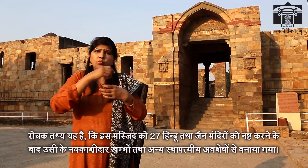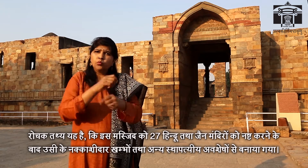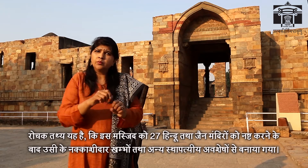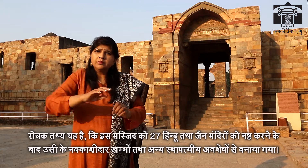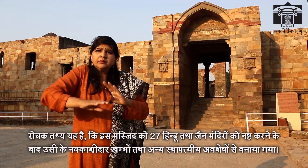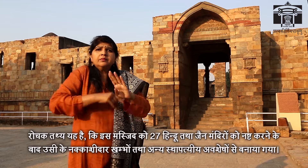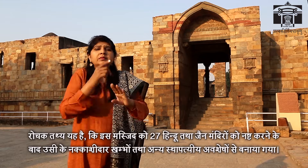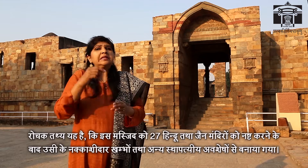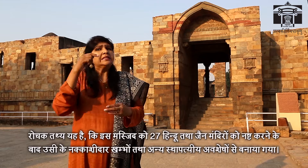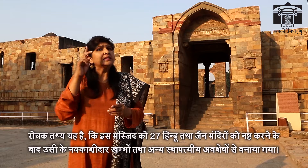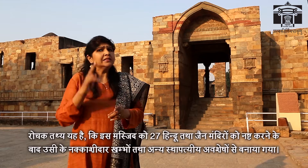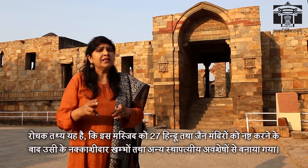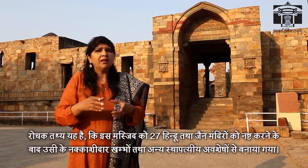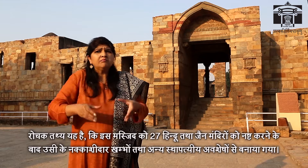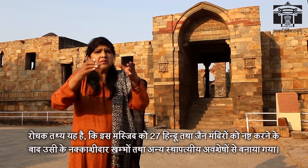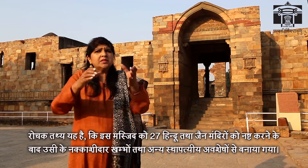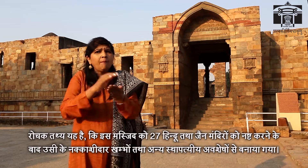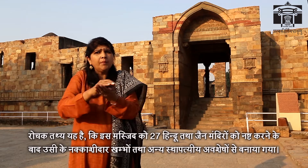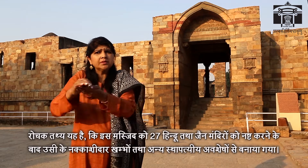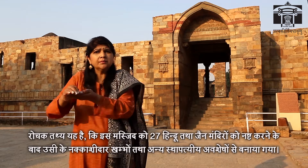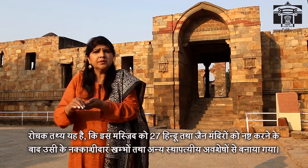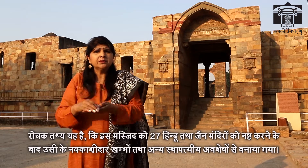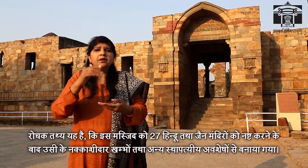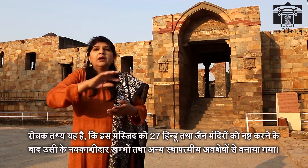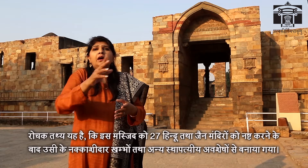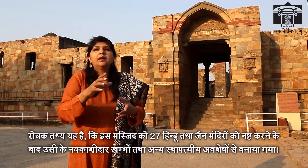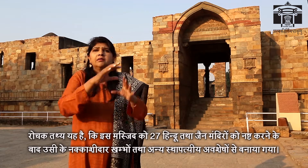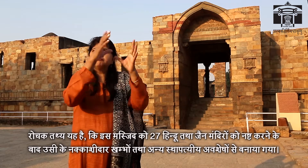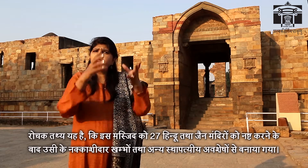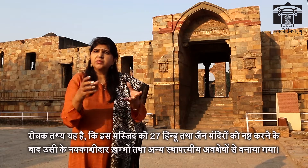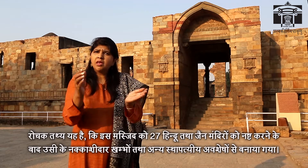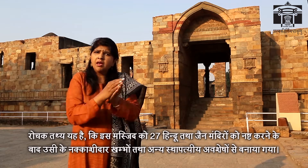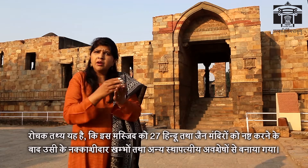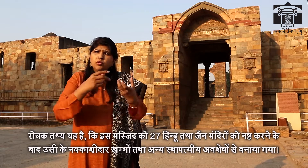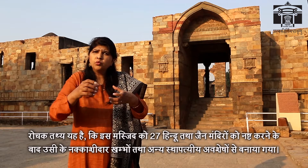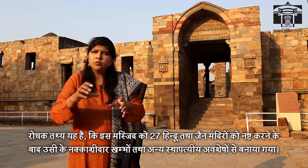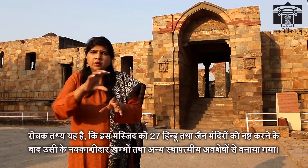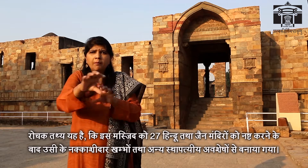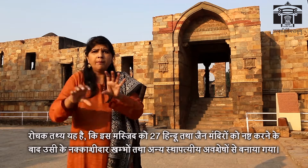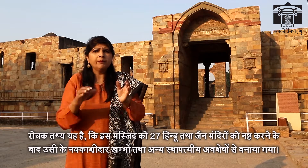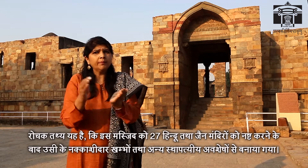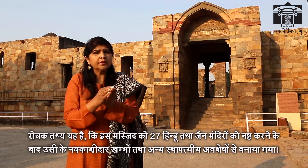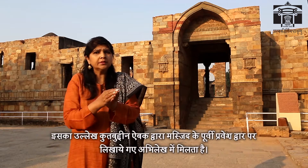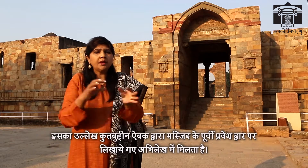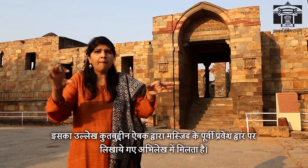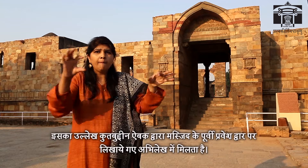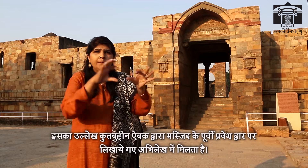उसी के नक्काशीदार खंभों तथा अन्य स्थापत्य अवशेषों से बनाया गया। इसका